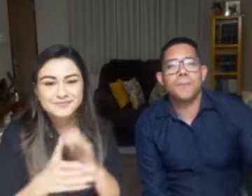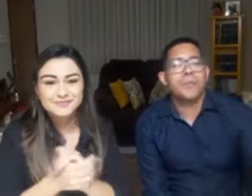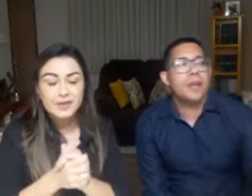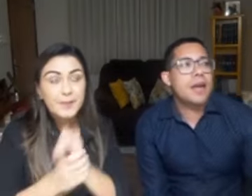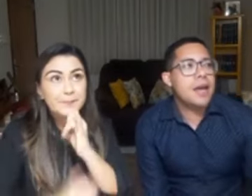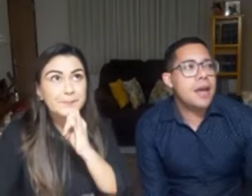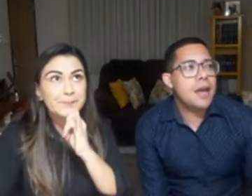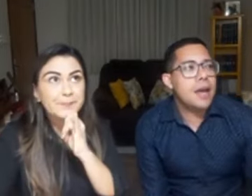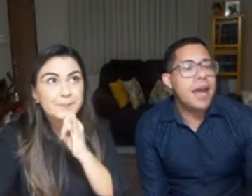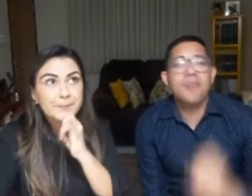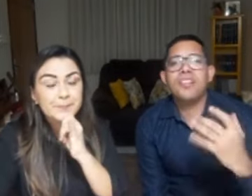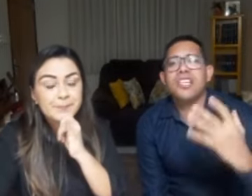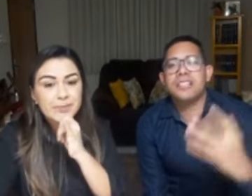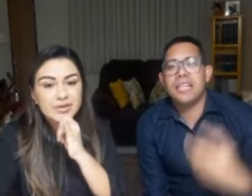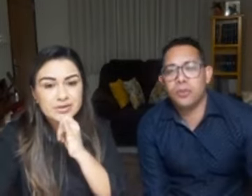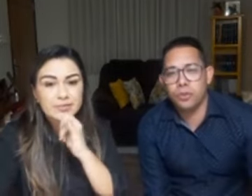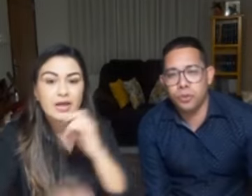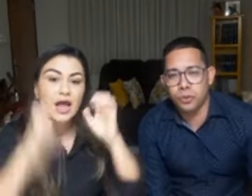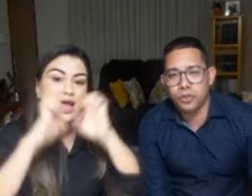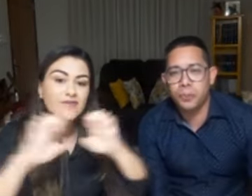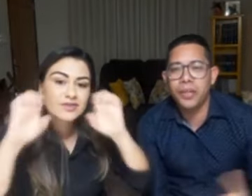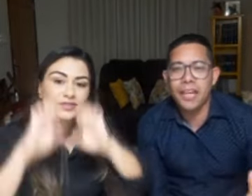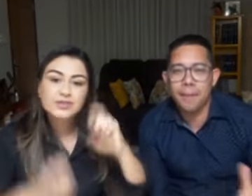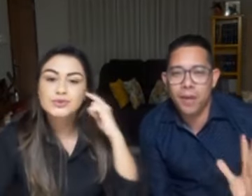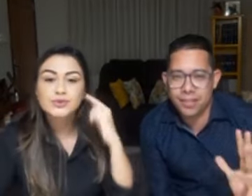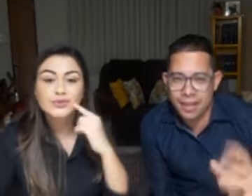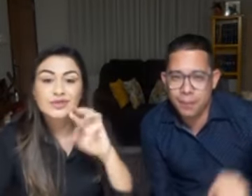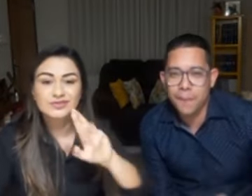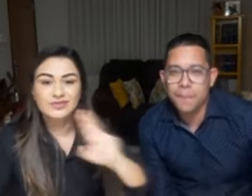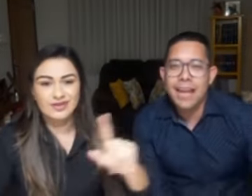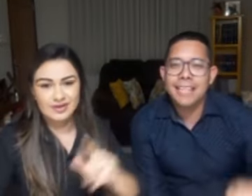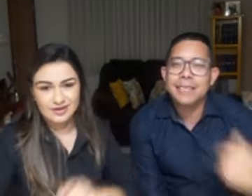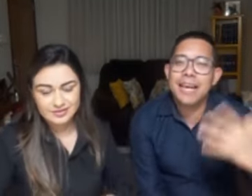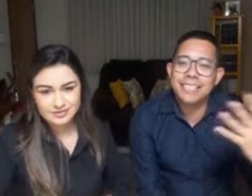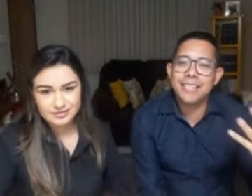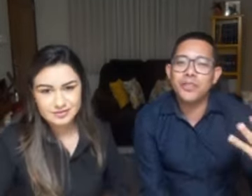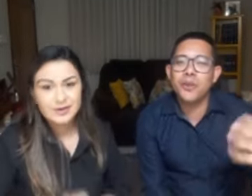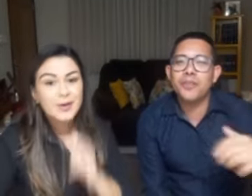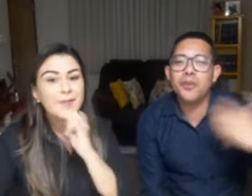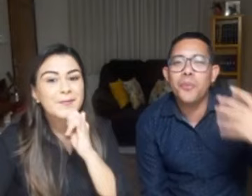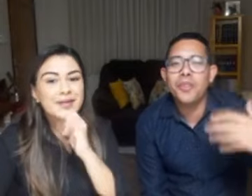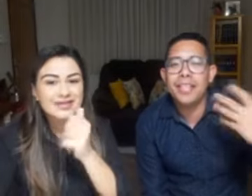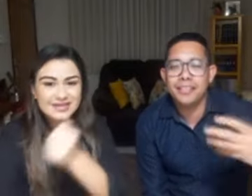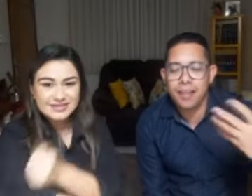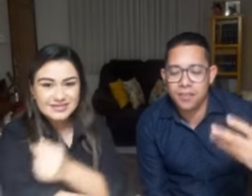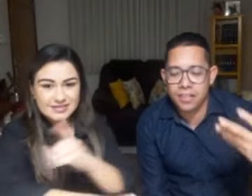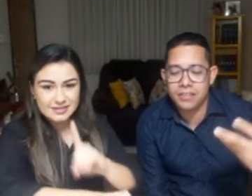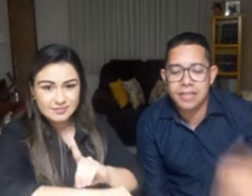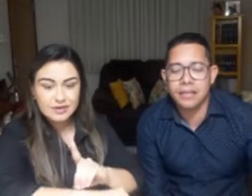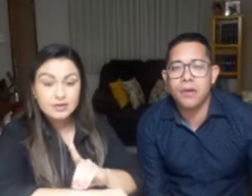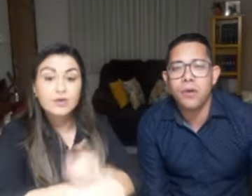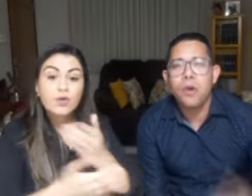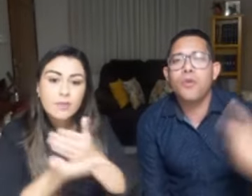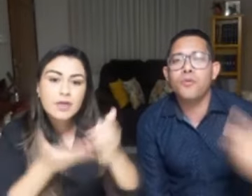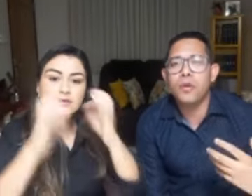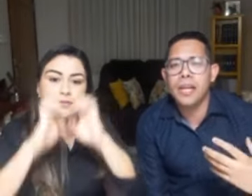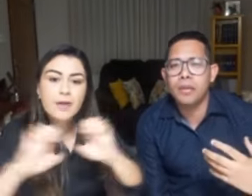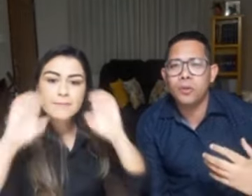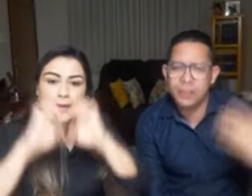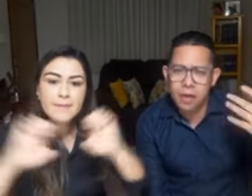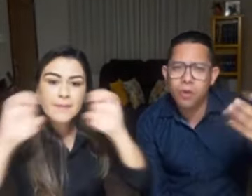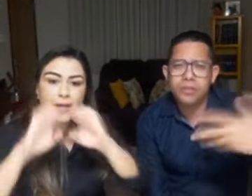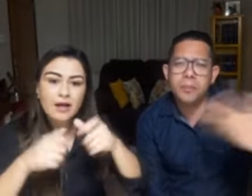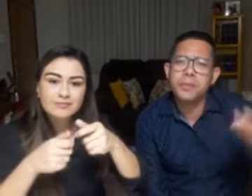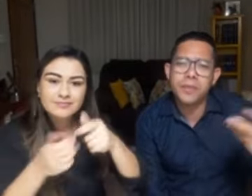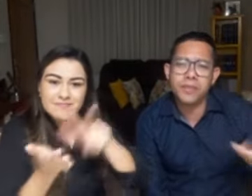diferente a evangelização dos surdos. Por quê? Por exemplo, a Assembleia de Deus começou muito nessa evangelização com folheto.